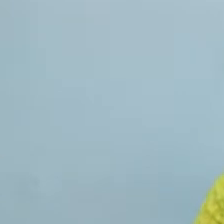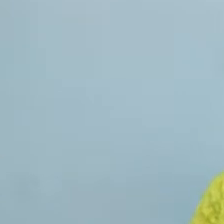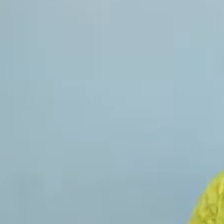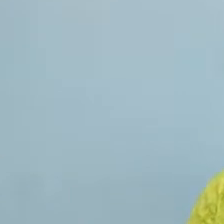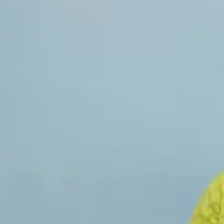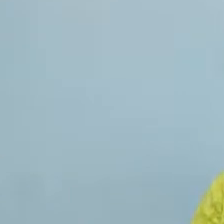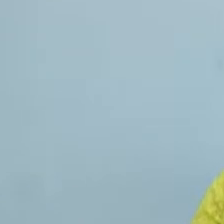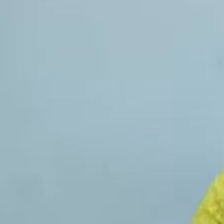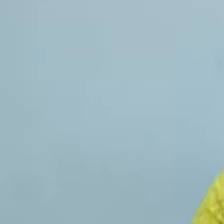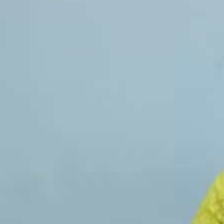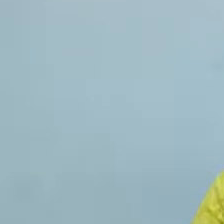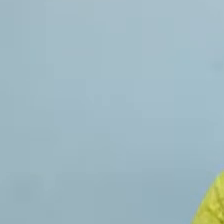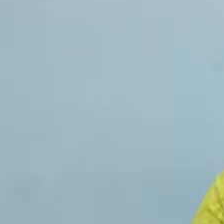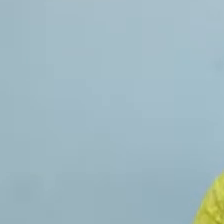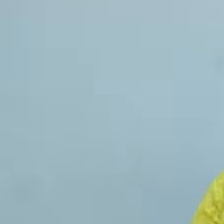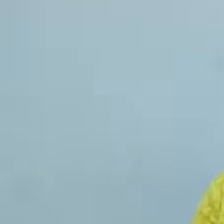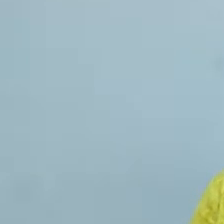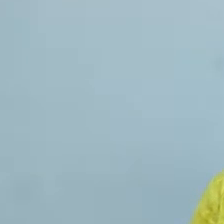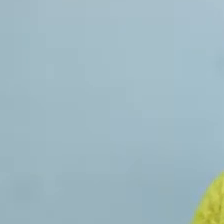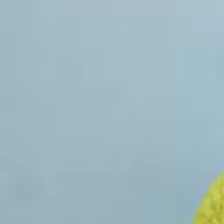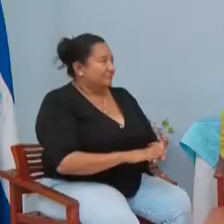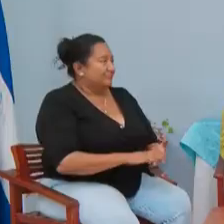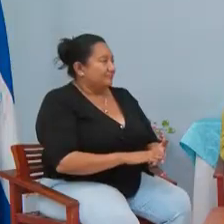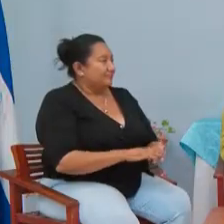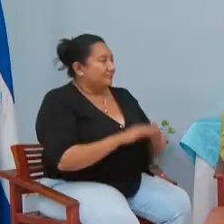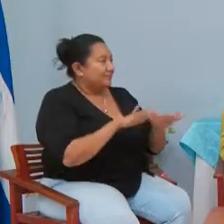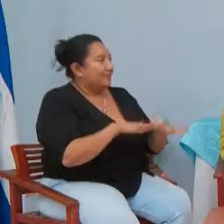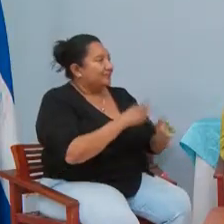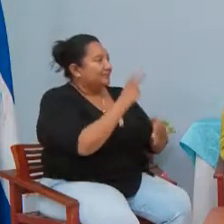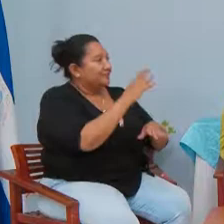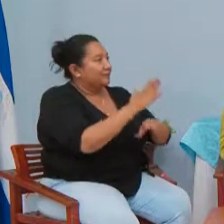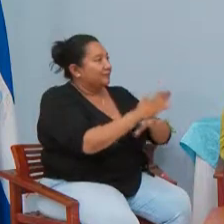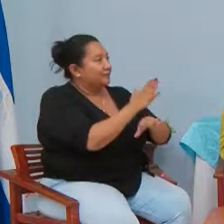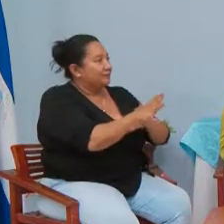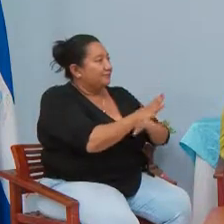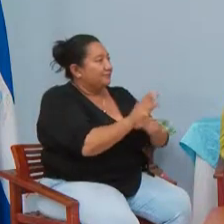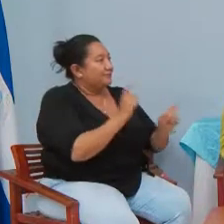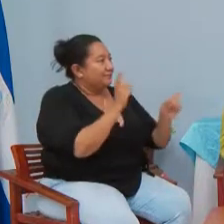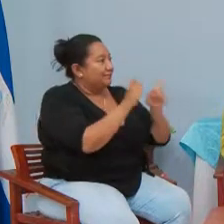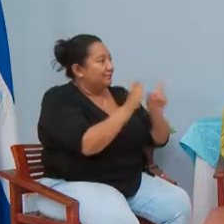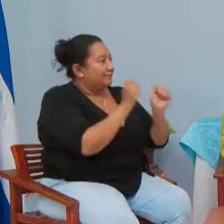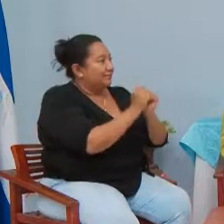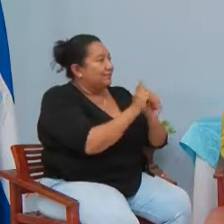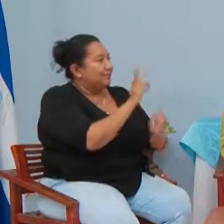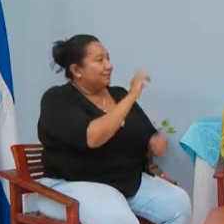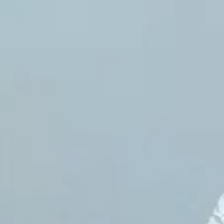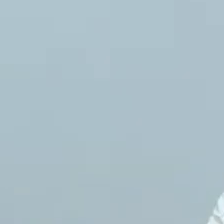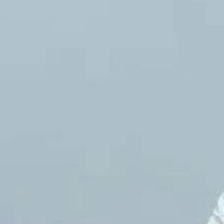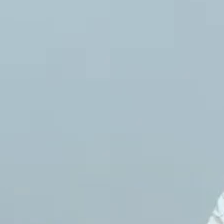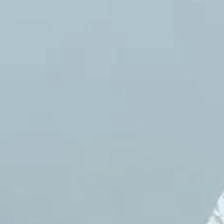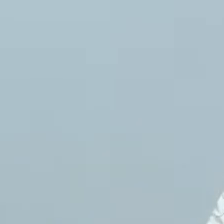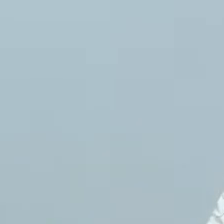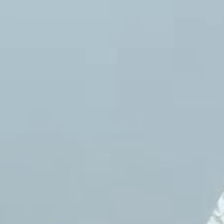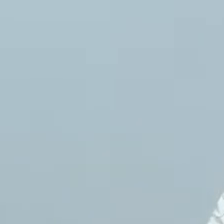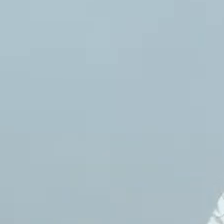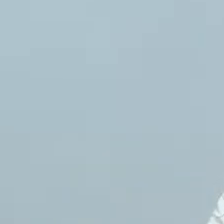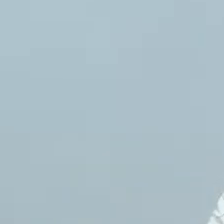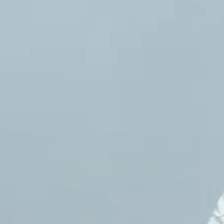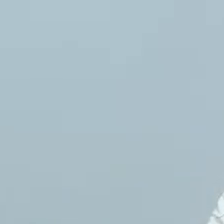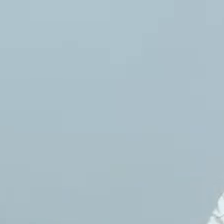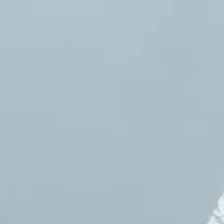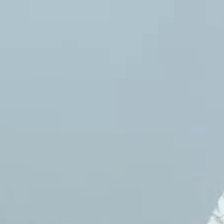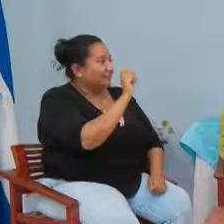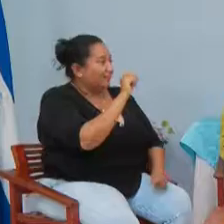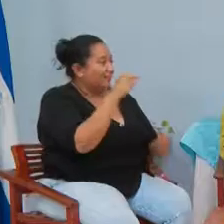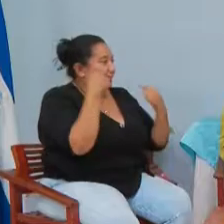asociada o no a discapacidad de los jóvenes. Y en esta segunda parte nos encontramos con la licenciada Tatiana Donaire, docente del Departamento